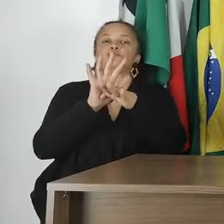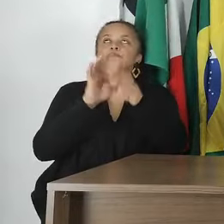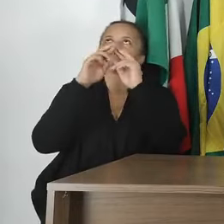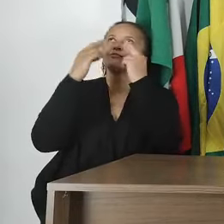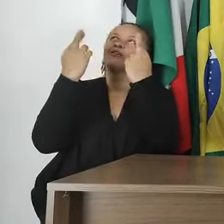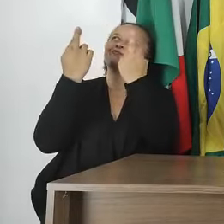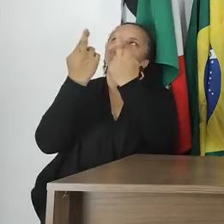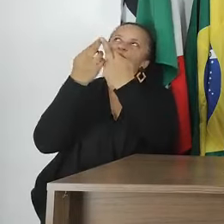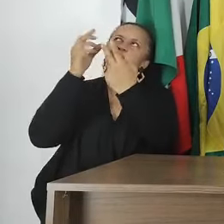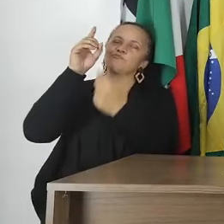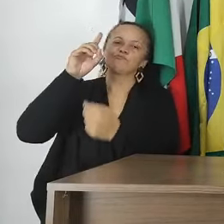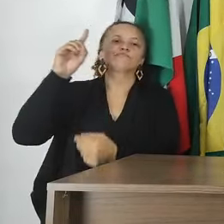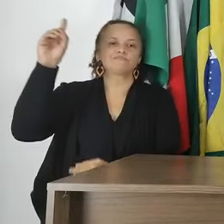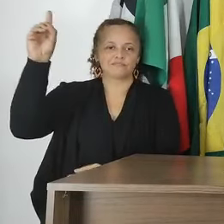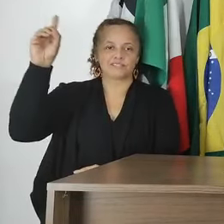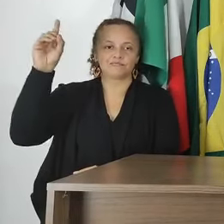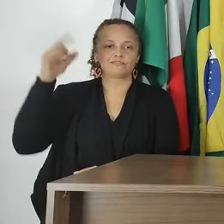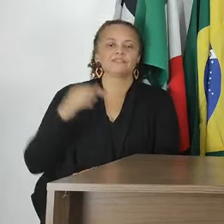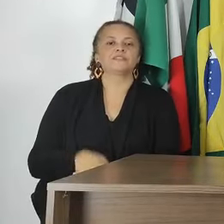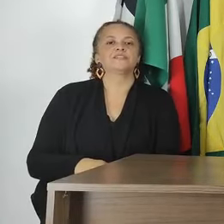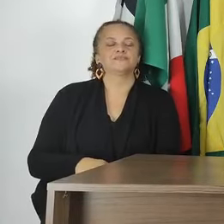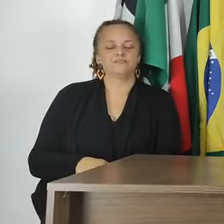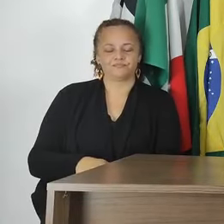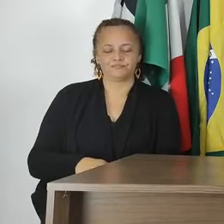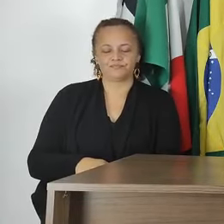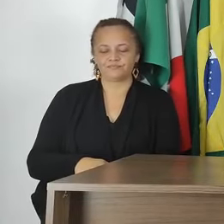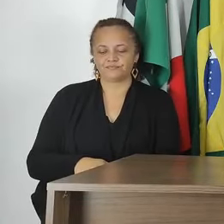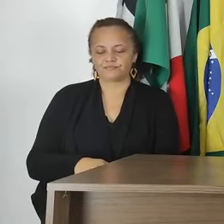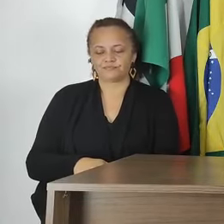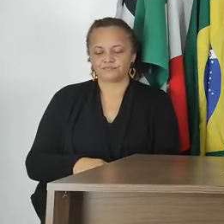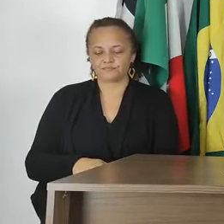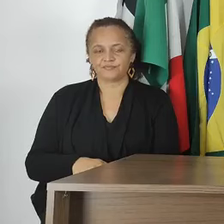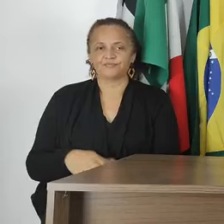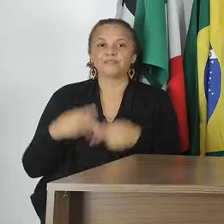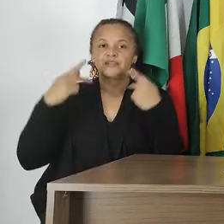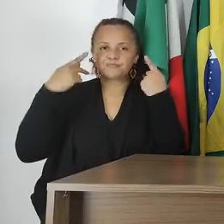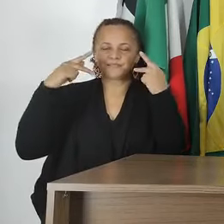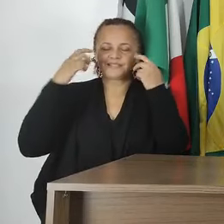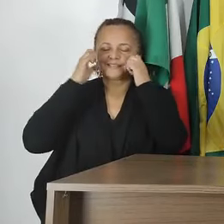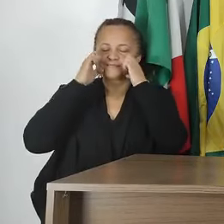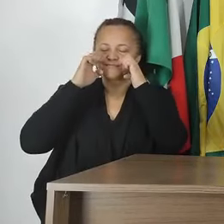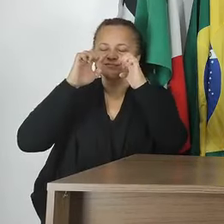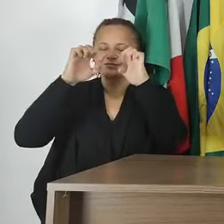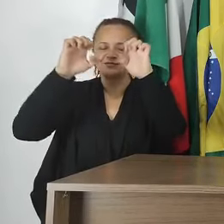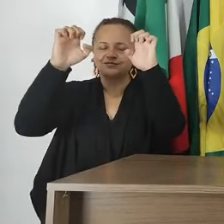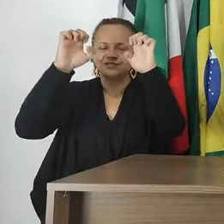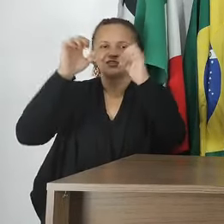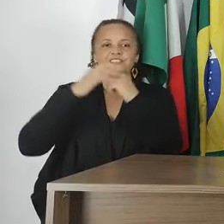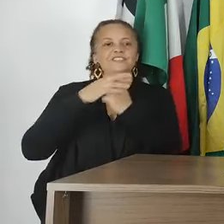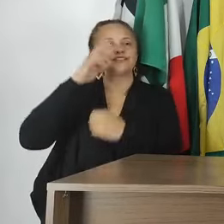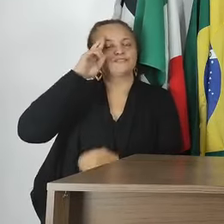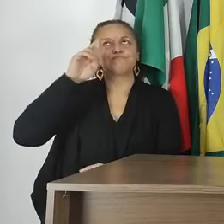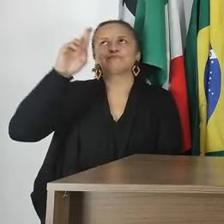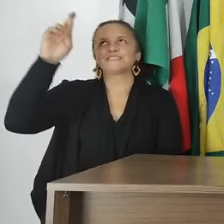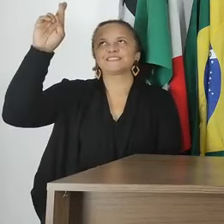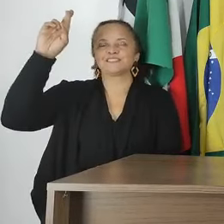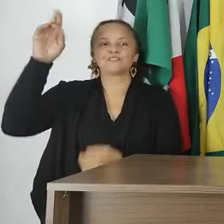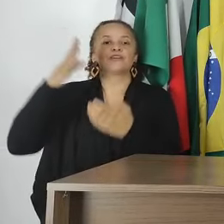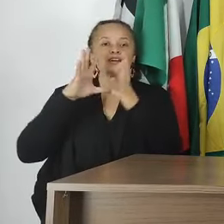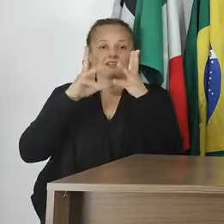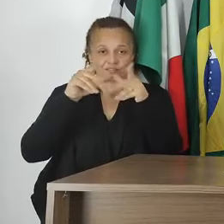nossa missão aqui, cooperar para o crescimento do reino de Deus, pregando o evangelho de Cristo a toda criatura, praticando o amor